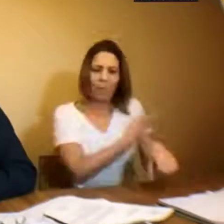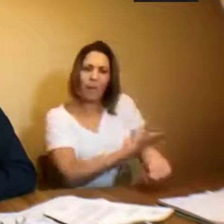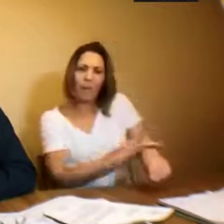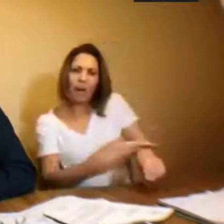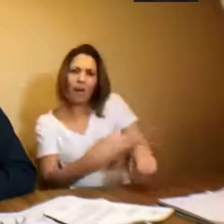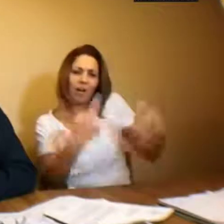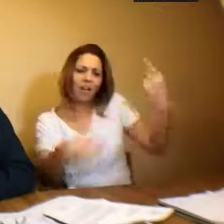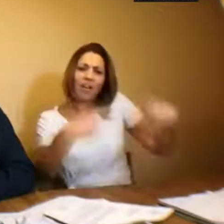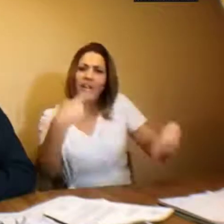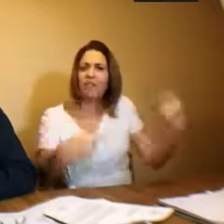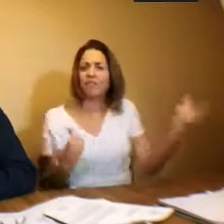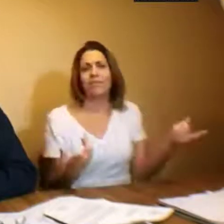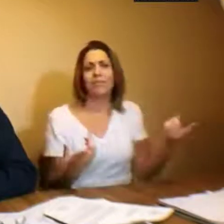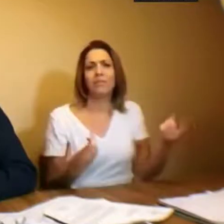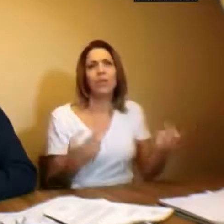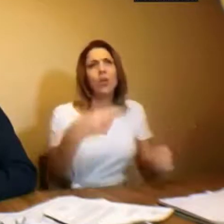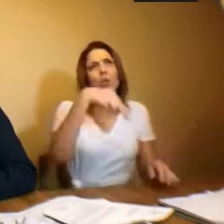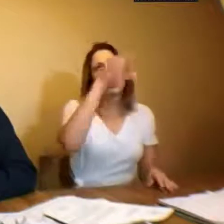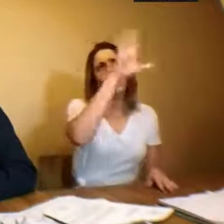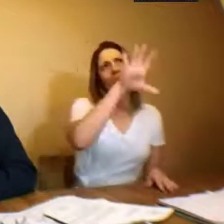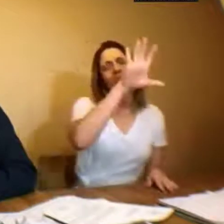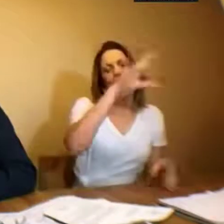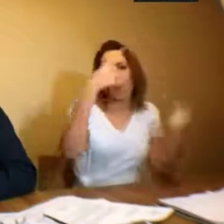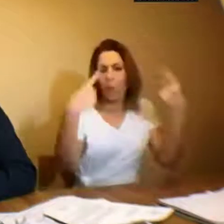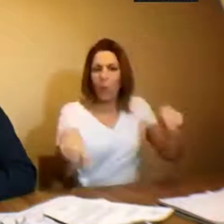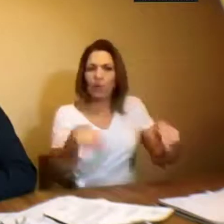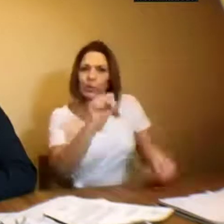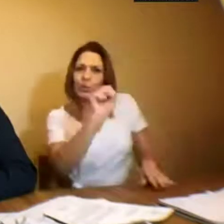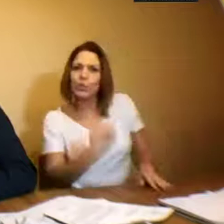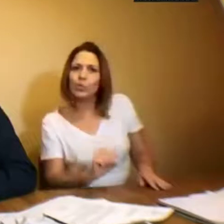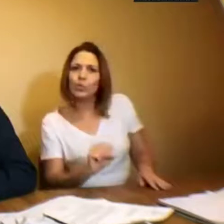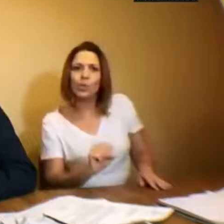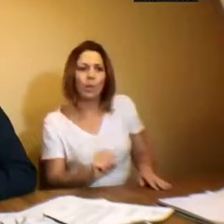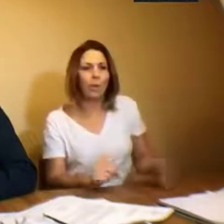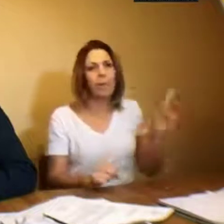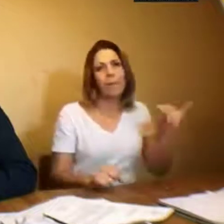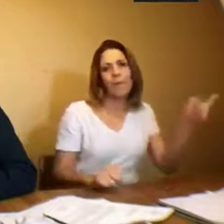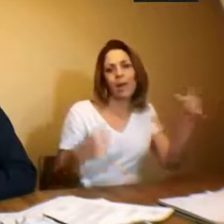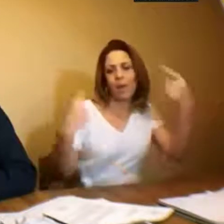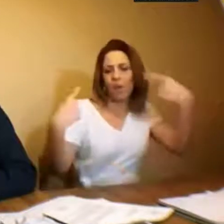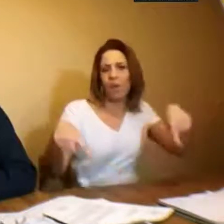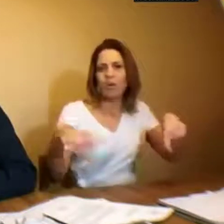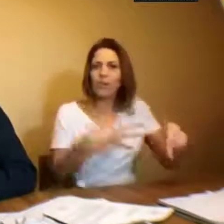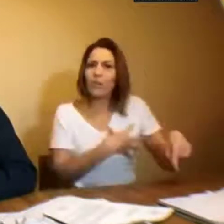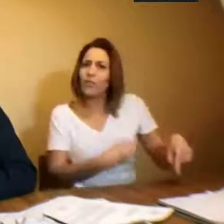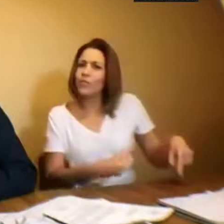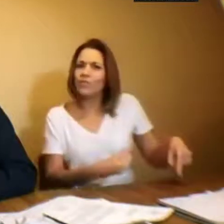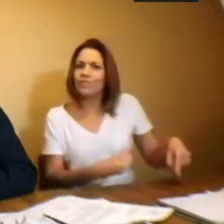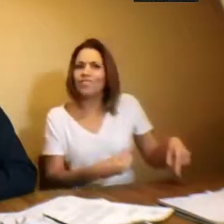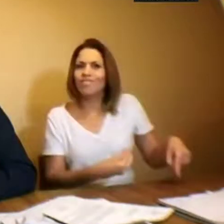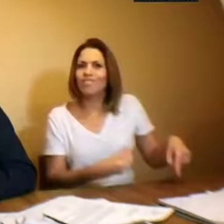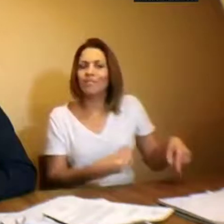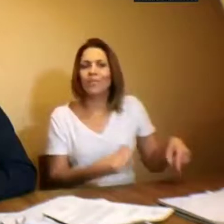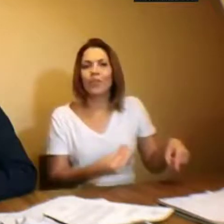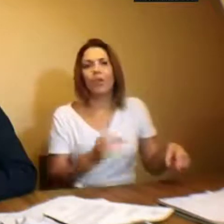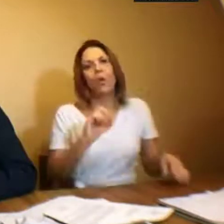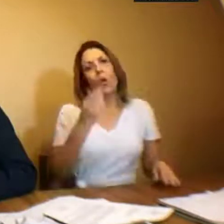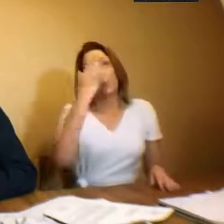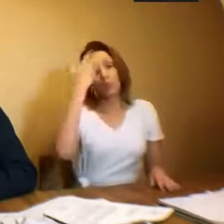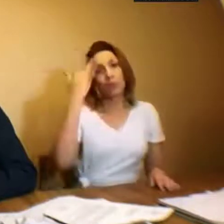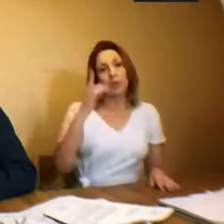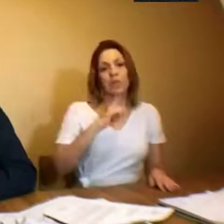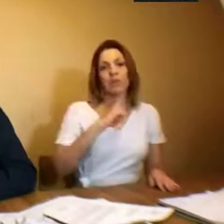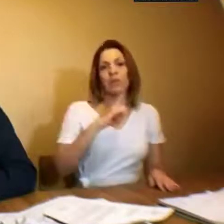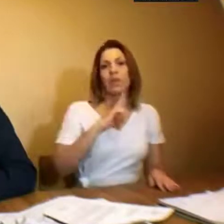jogando nordestinos contra sulistas, jogando pais contra filhos, até mesmo quem tem opção